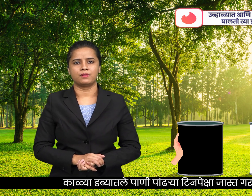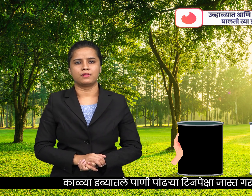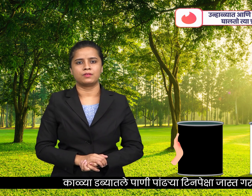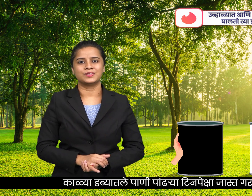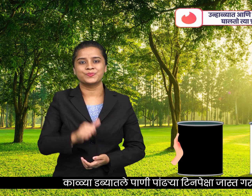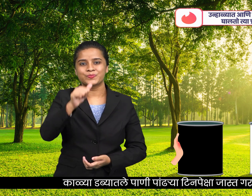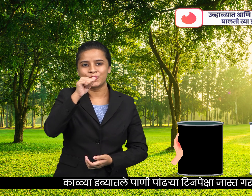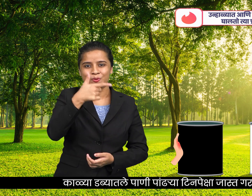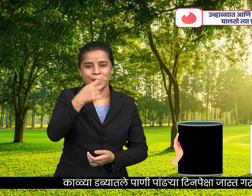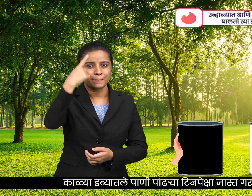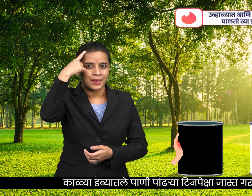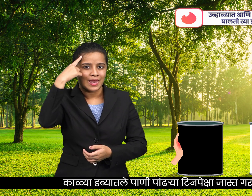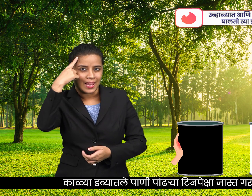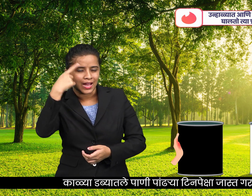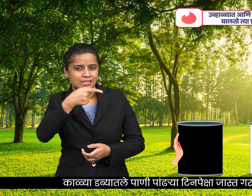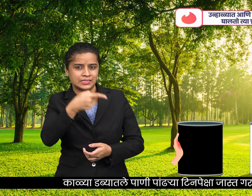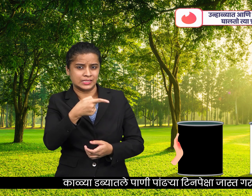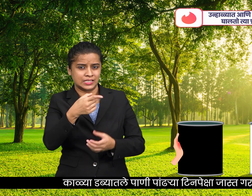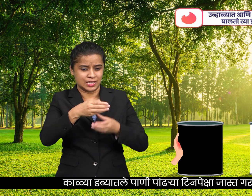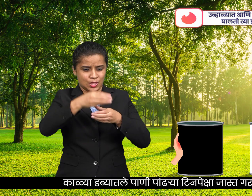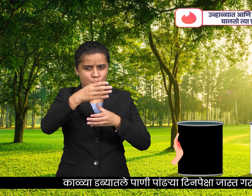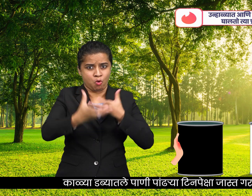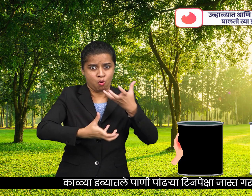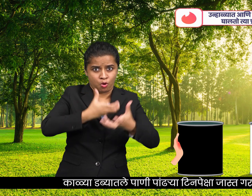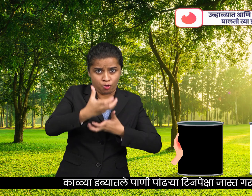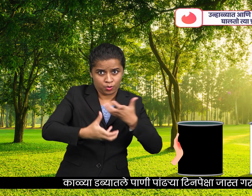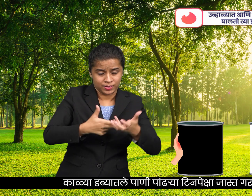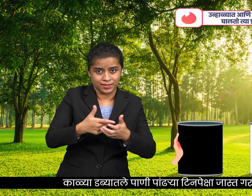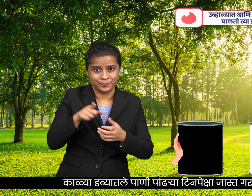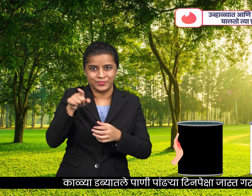काळ्या डब्यातले पाणी पांढऱ्या टीनपेक्षा जास्त गरम असते.